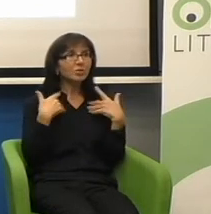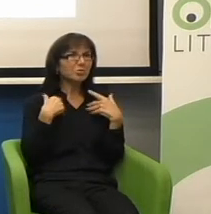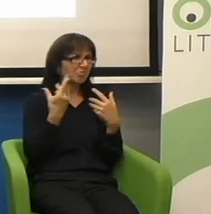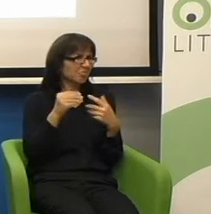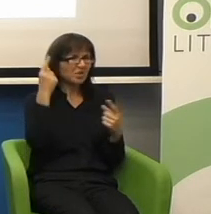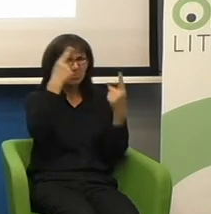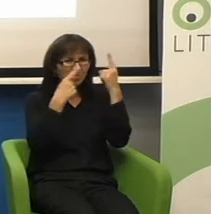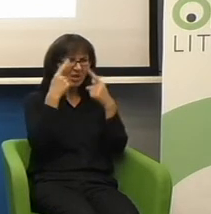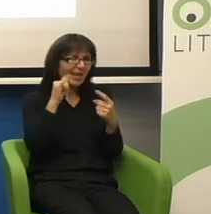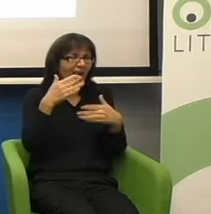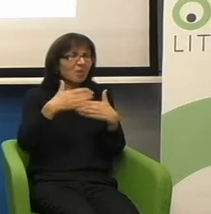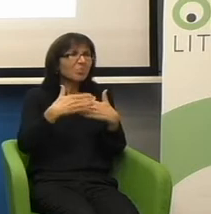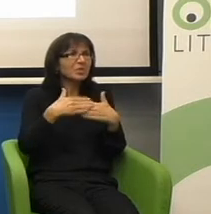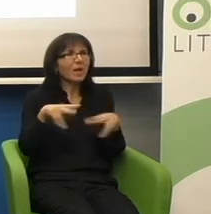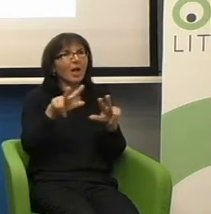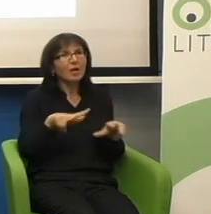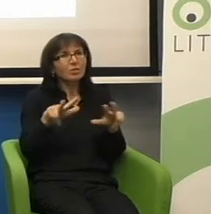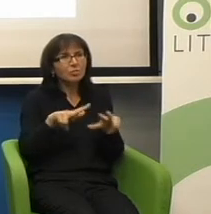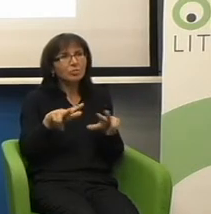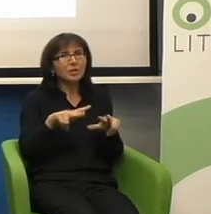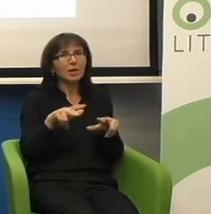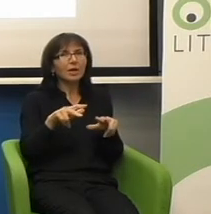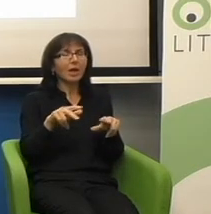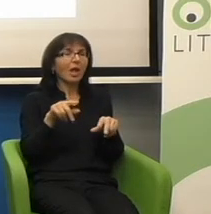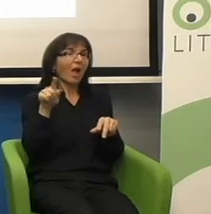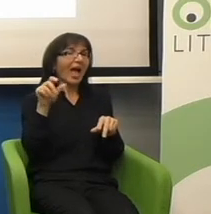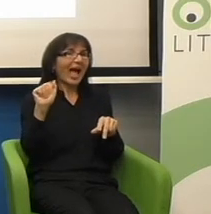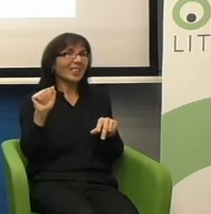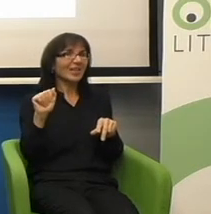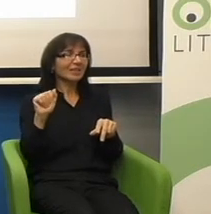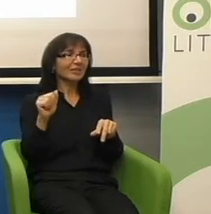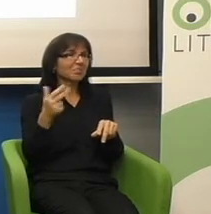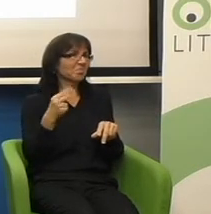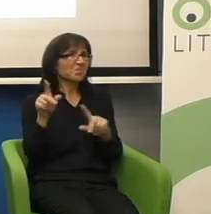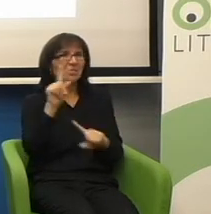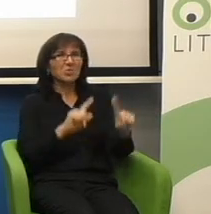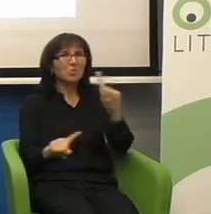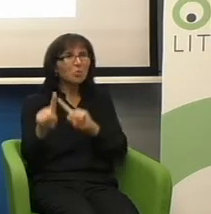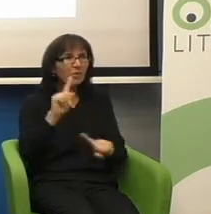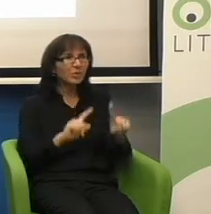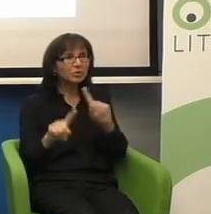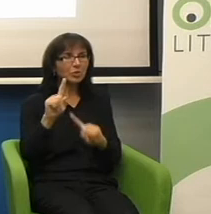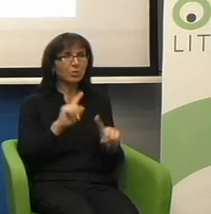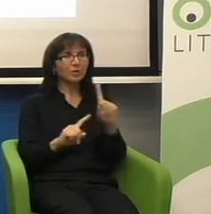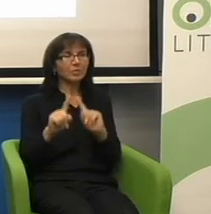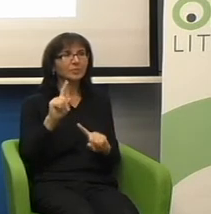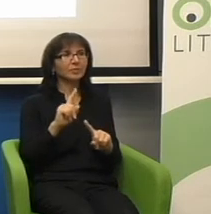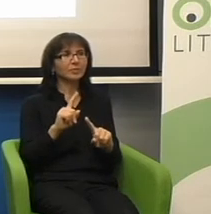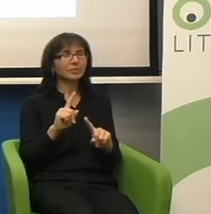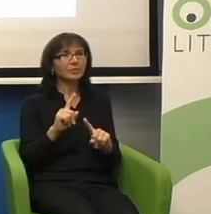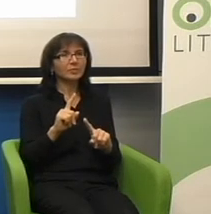to jest rodzina. Ona z kolei nie upierała się przy tym, żeby im to koniecznie wytłumaczyć.